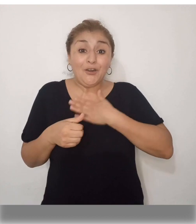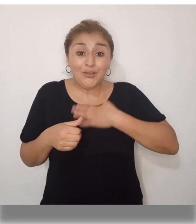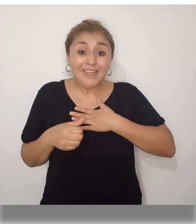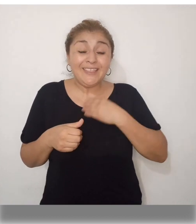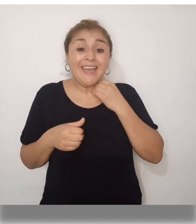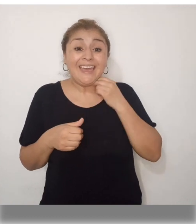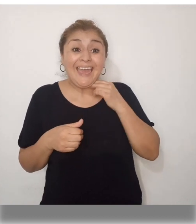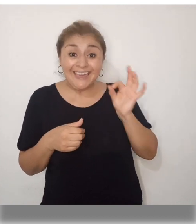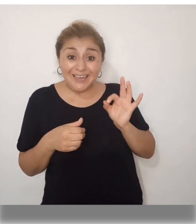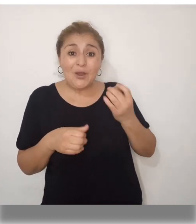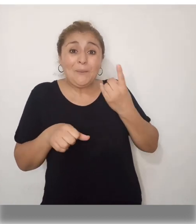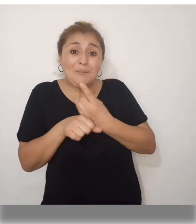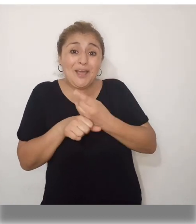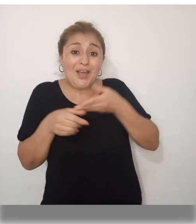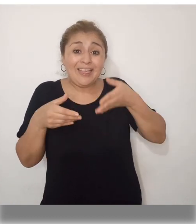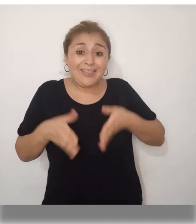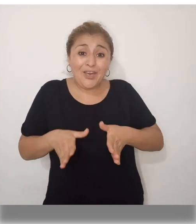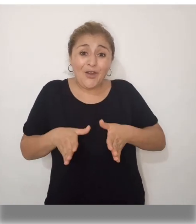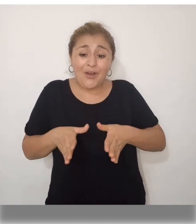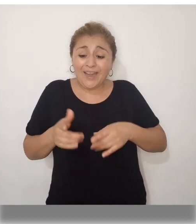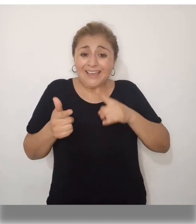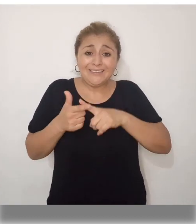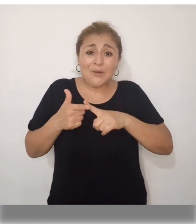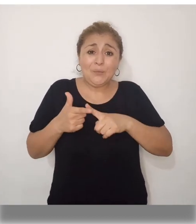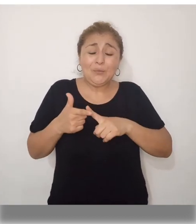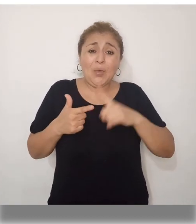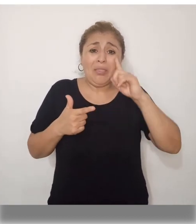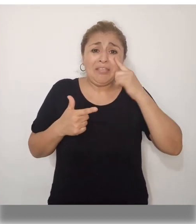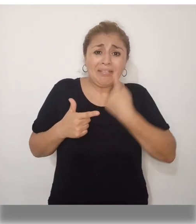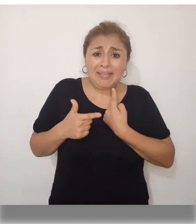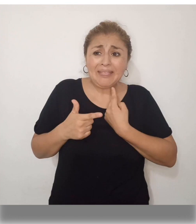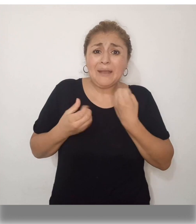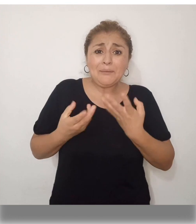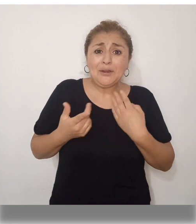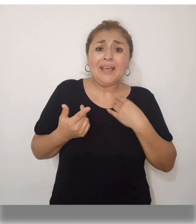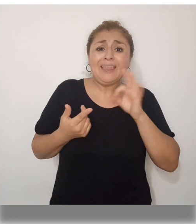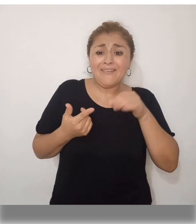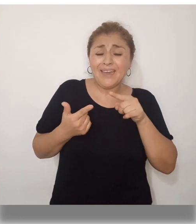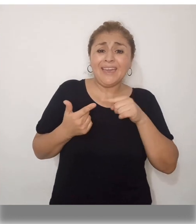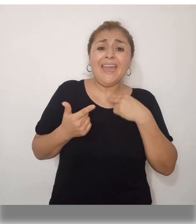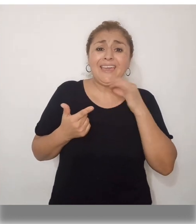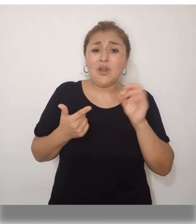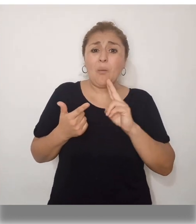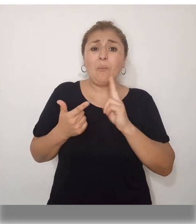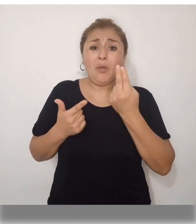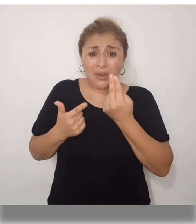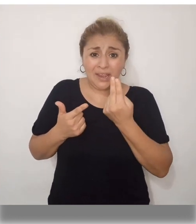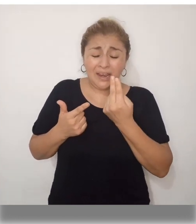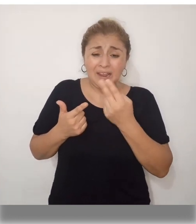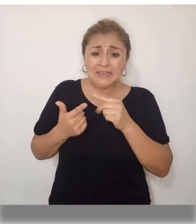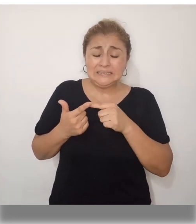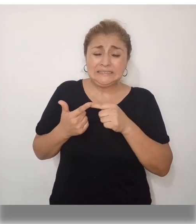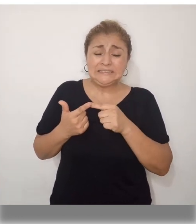que no iba a sobrevivir durante esos días realizaron estudios